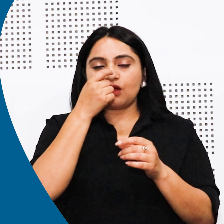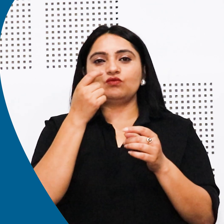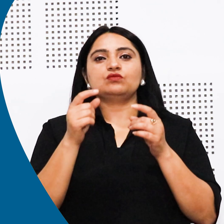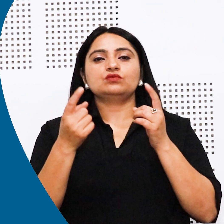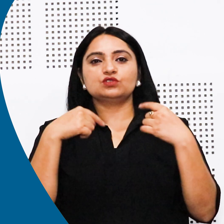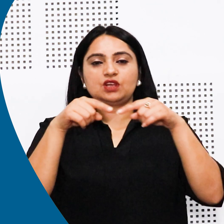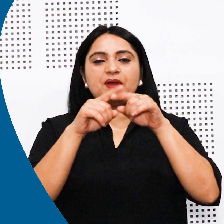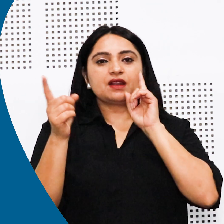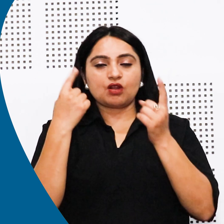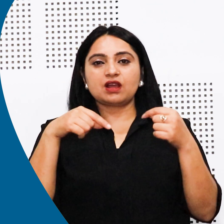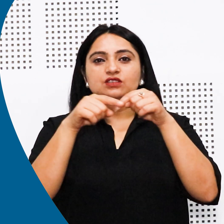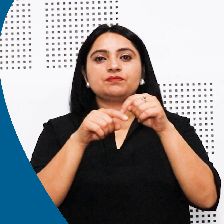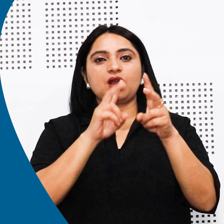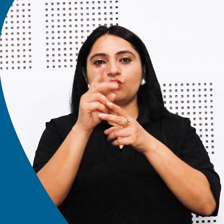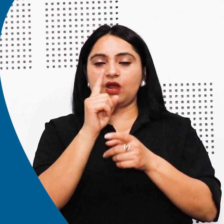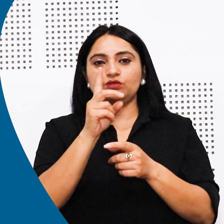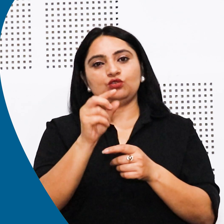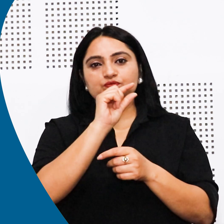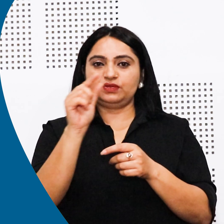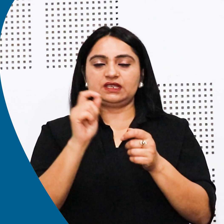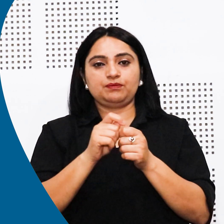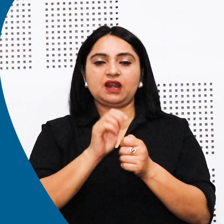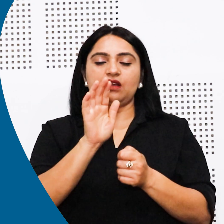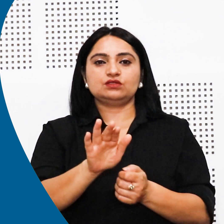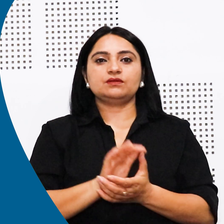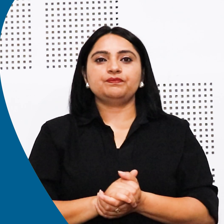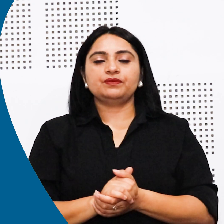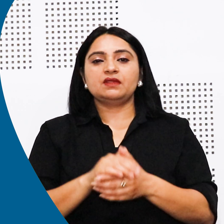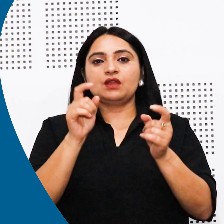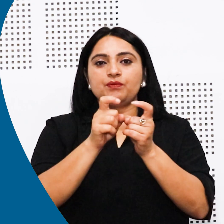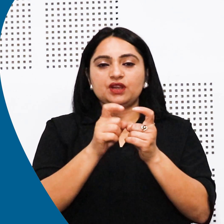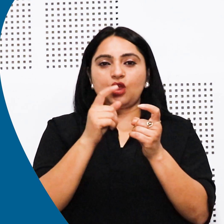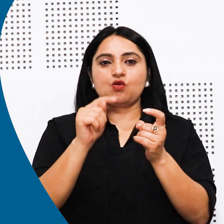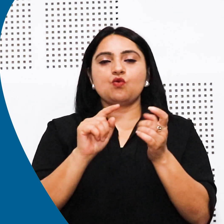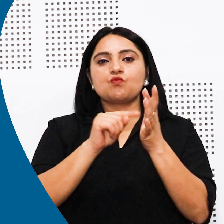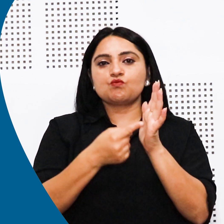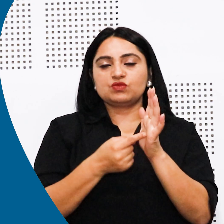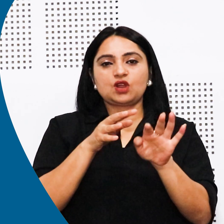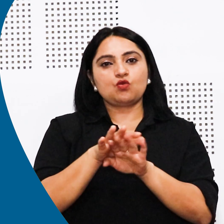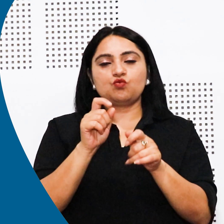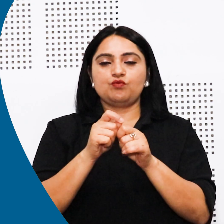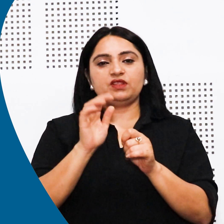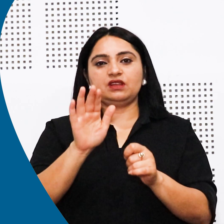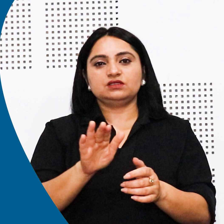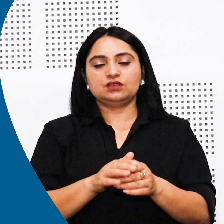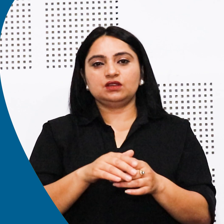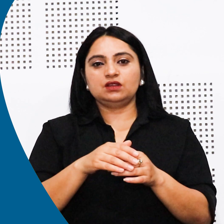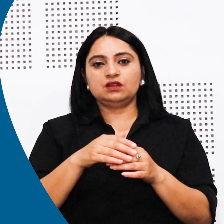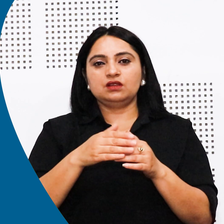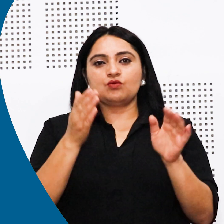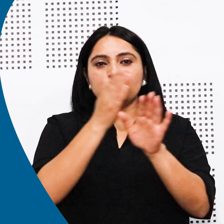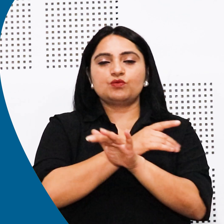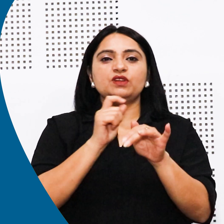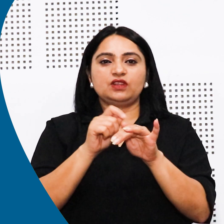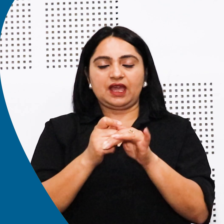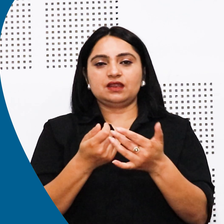नगरसभाको कुरा हो भने त्यहाँको विषय बन्दछ अनि बैठकका एजेन्डाहरू बन्दछन् र पूर्व तयारीका निम्ति जस्तो